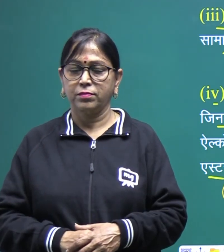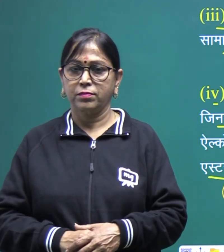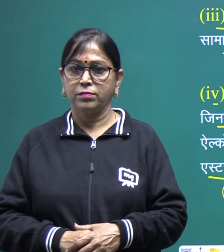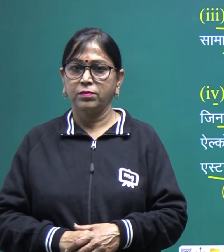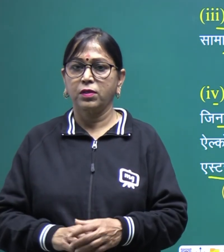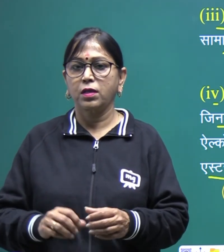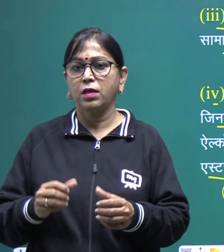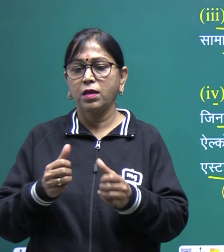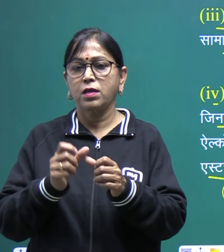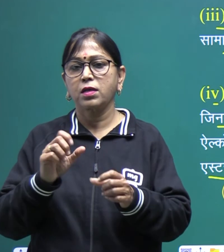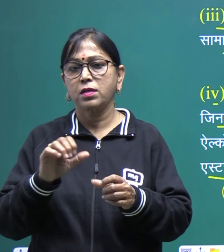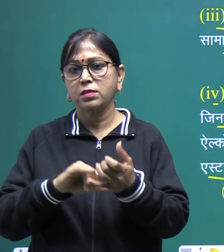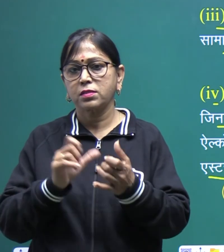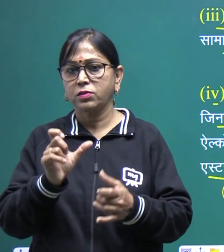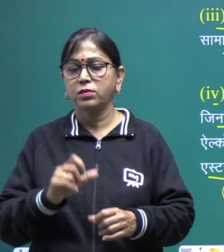एस्टर